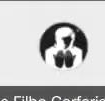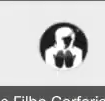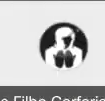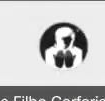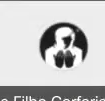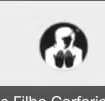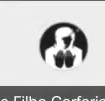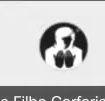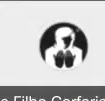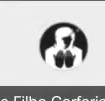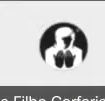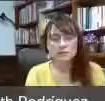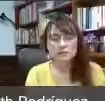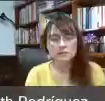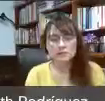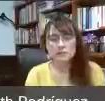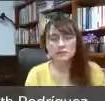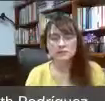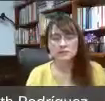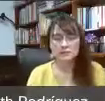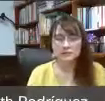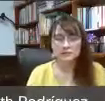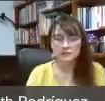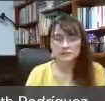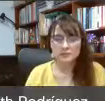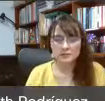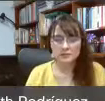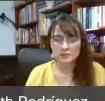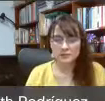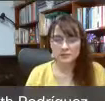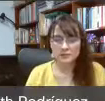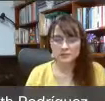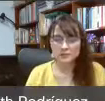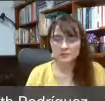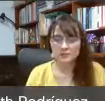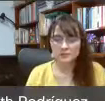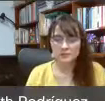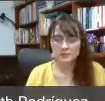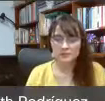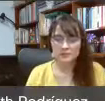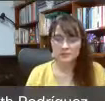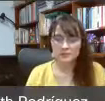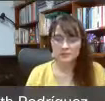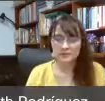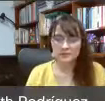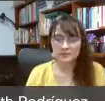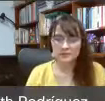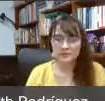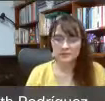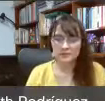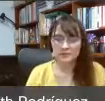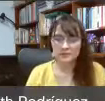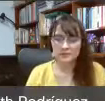La pregunta la hace Jonathan Mejía. Dice, ¿podría ampliarnos algunas estrategias para